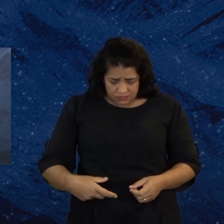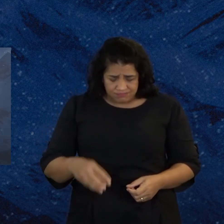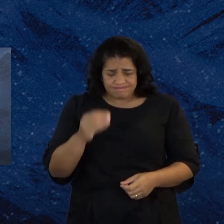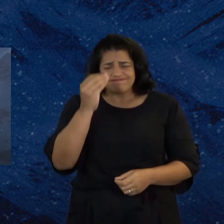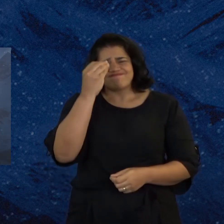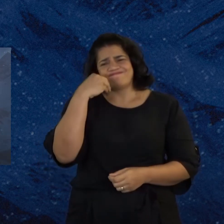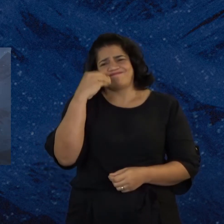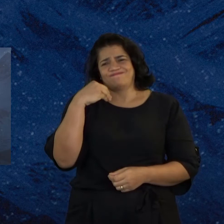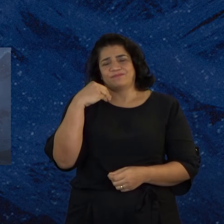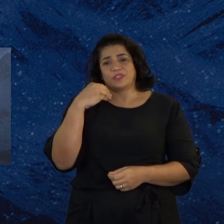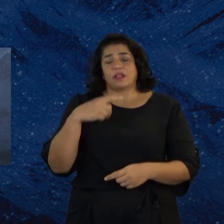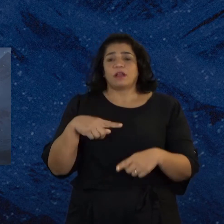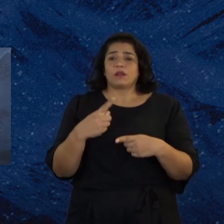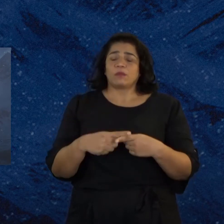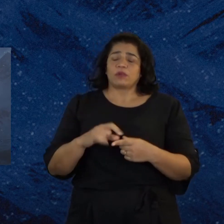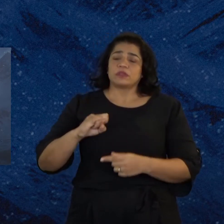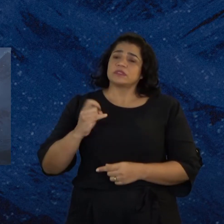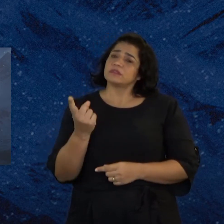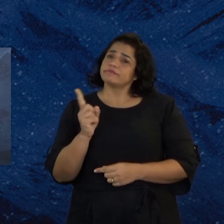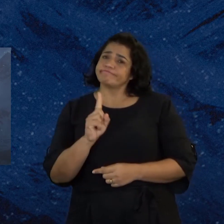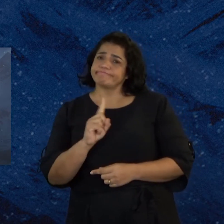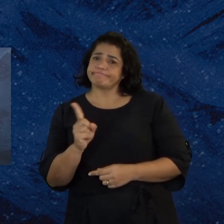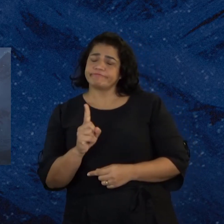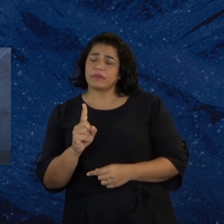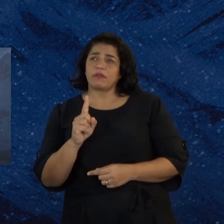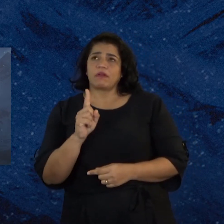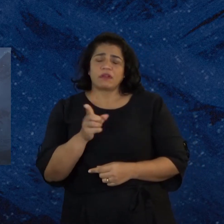ajuda. Você não vai se abrir para Deus.